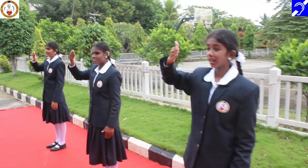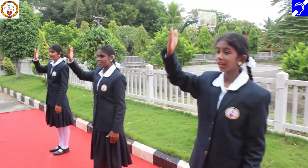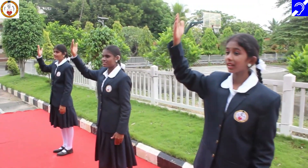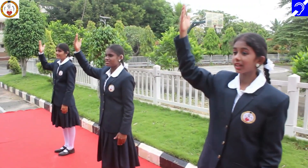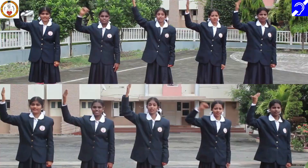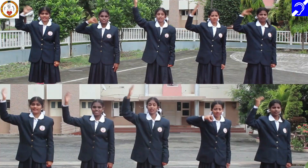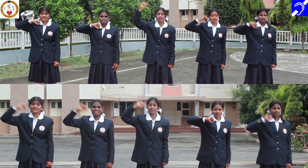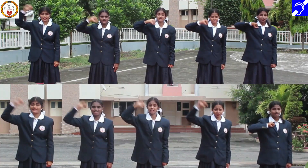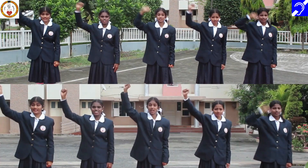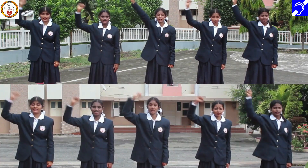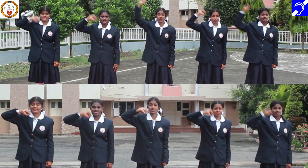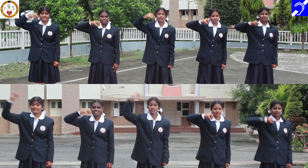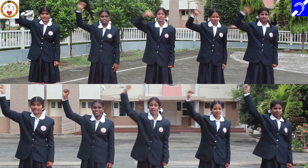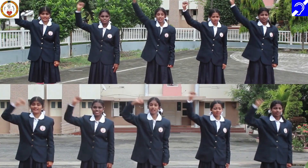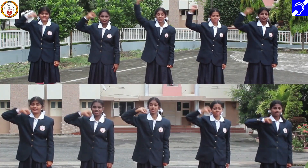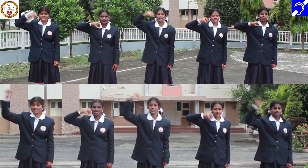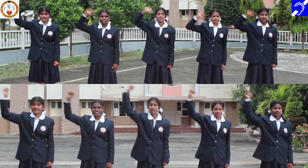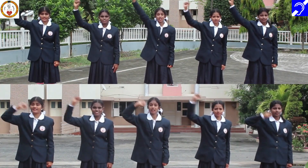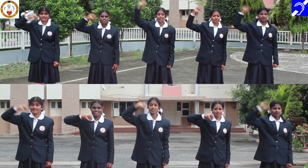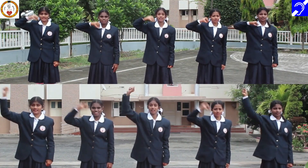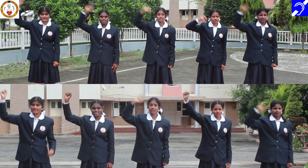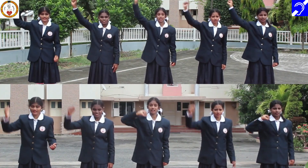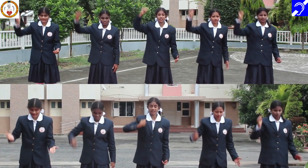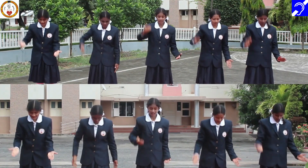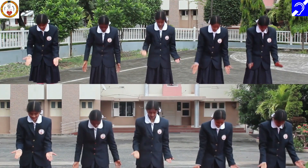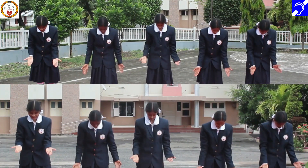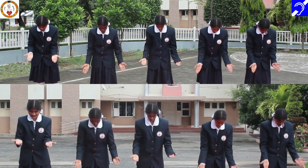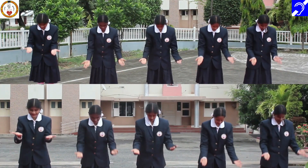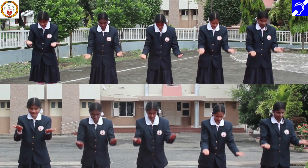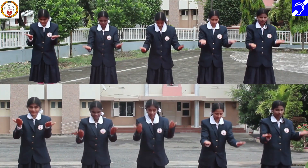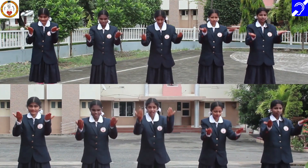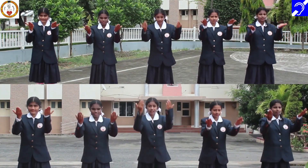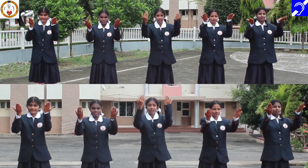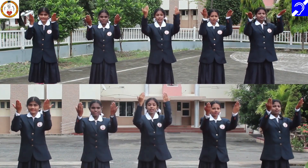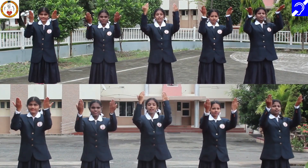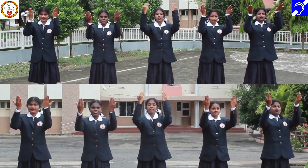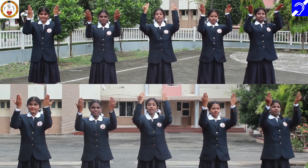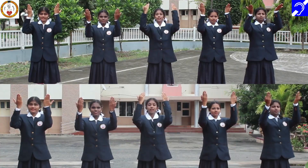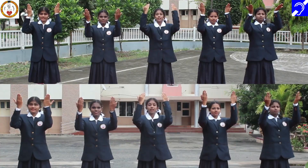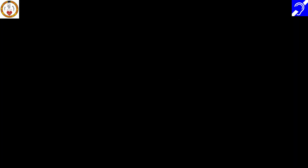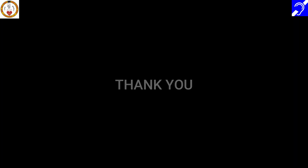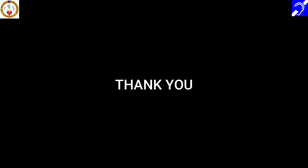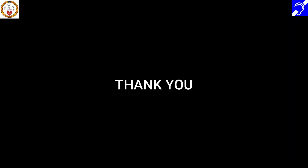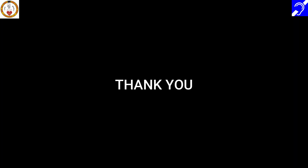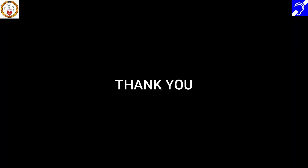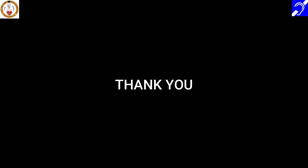हिए जय जय जय जय जय हिए झाल